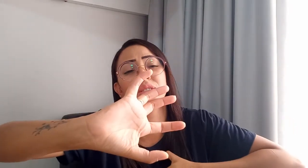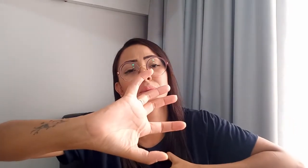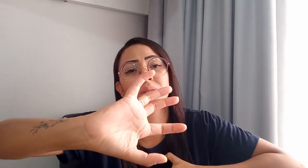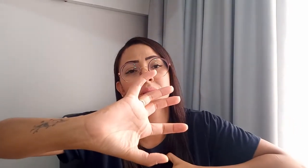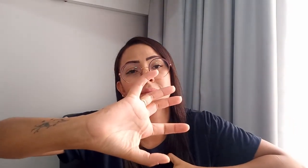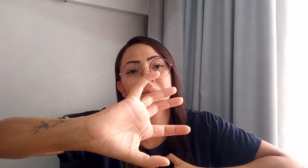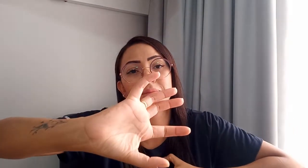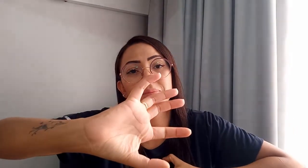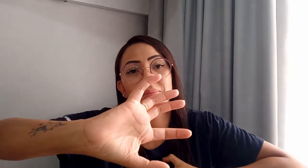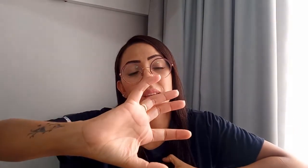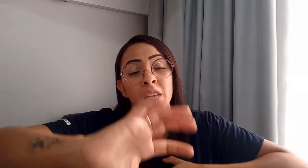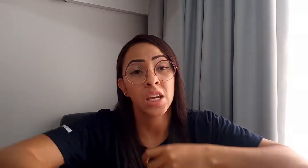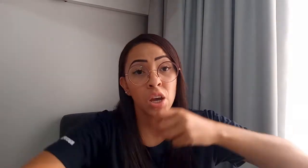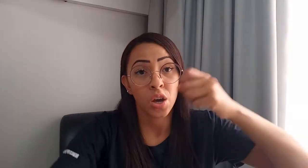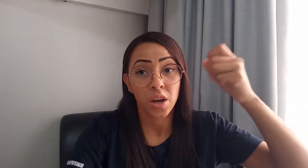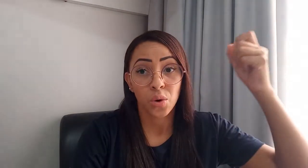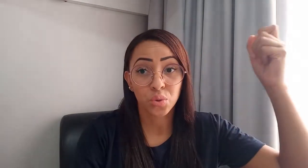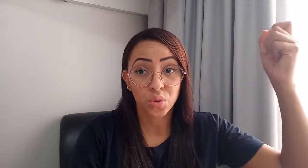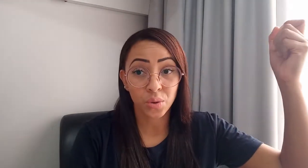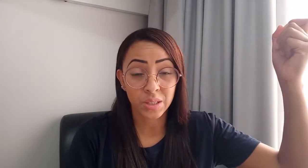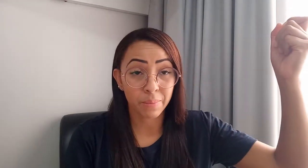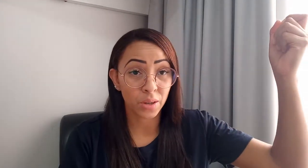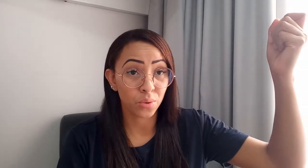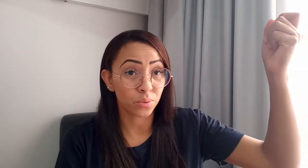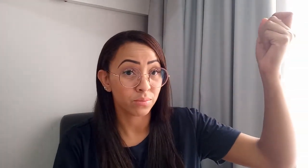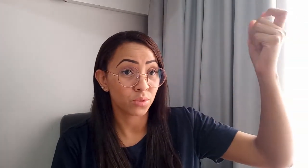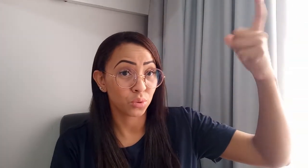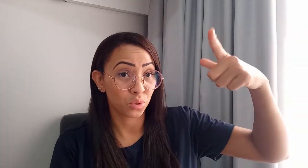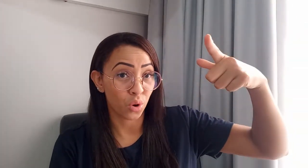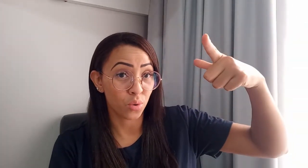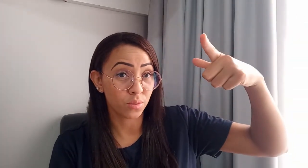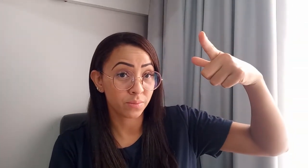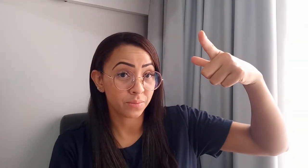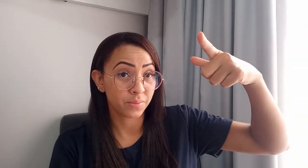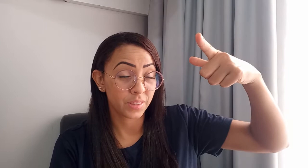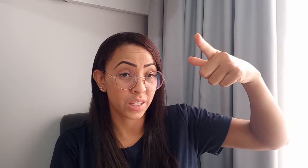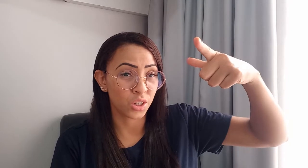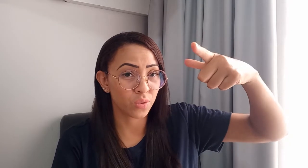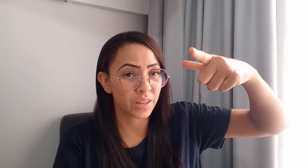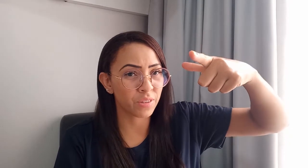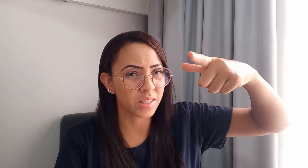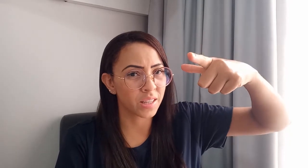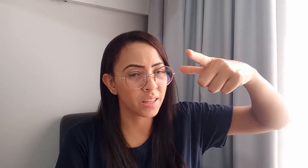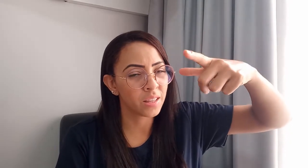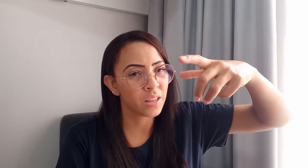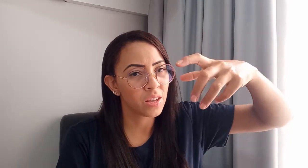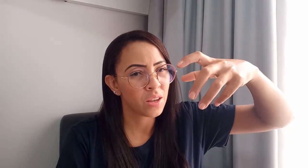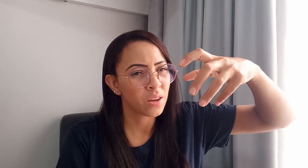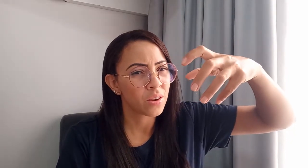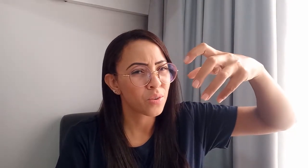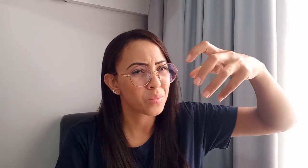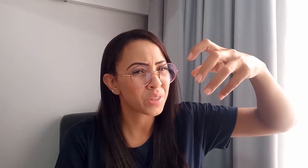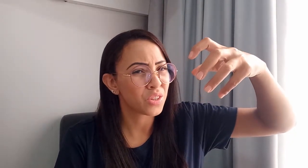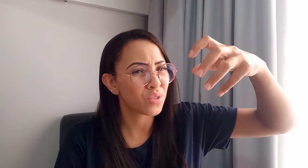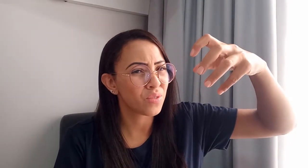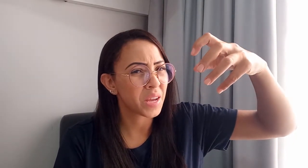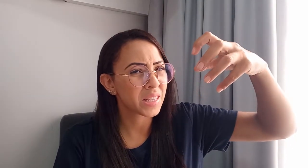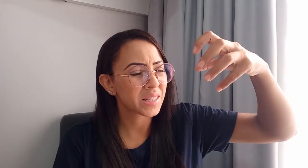Jesus. O sol se apagou. O sol, e aí a gente vai fazer como se ele